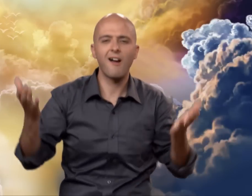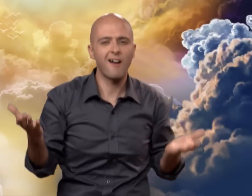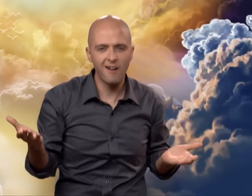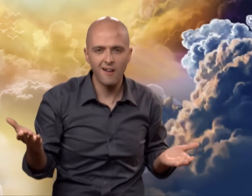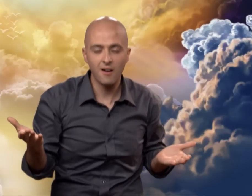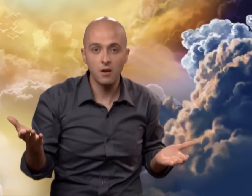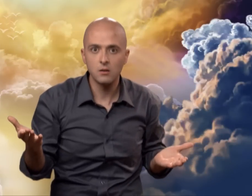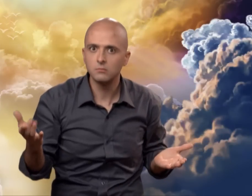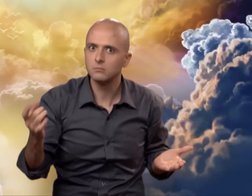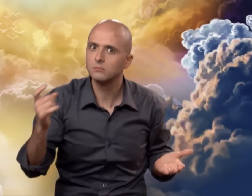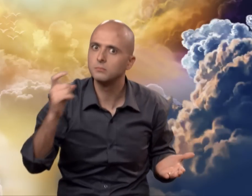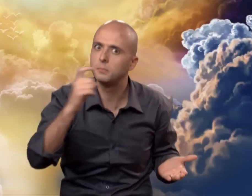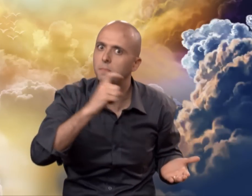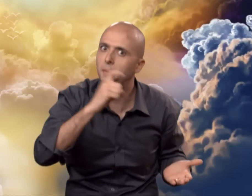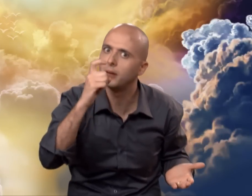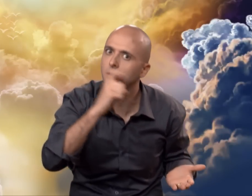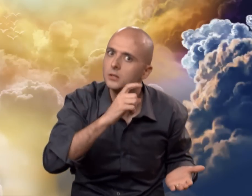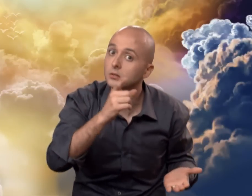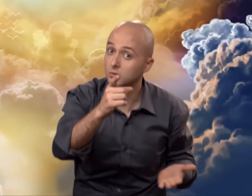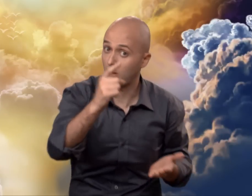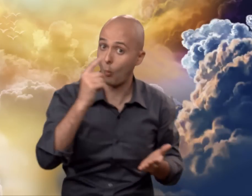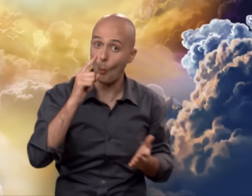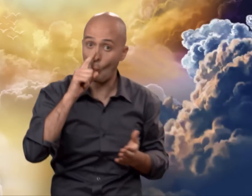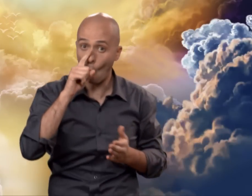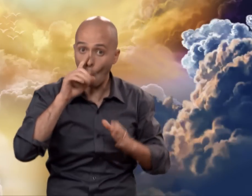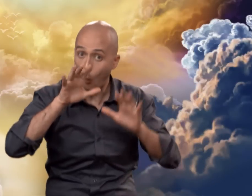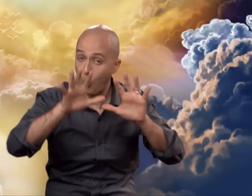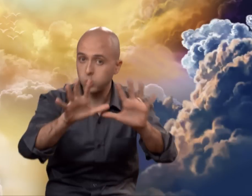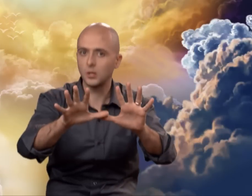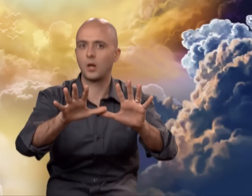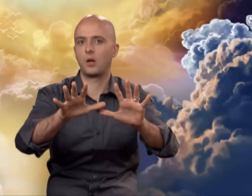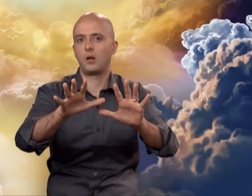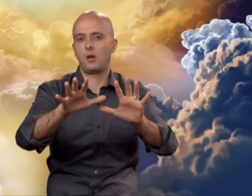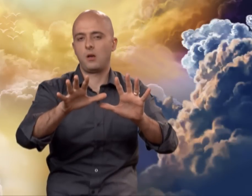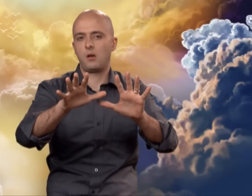das trevas representa Deus como um tirano vingativo,